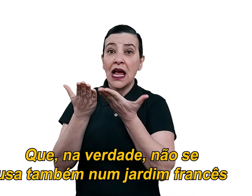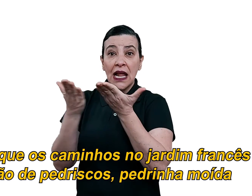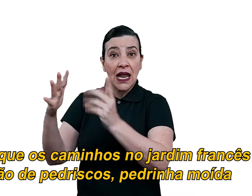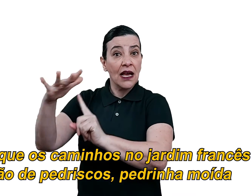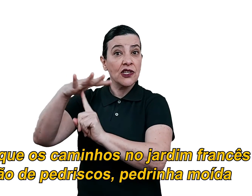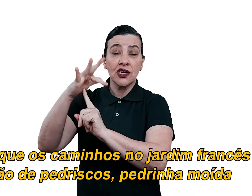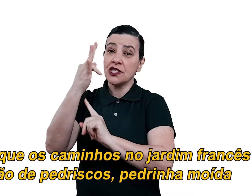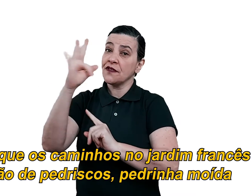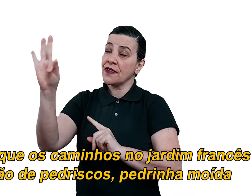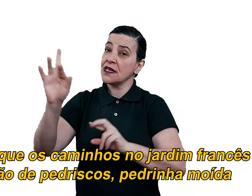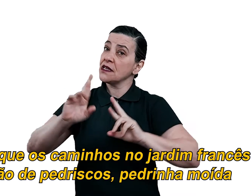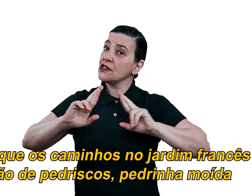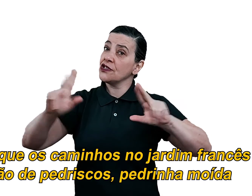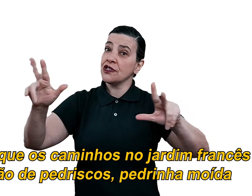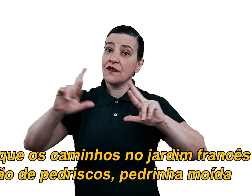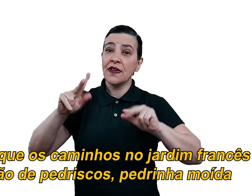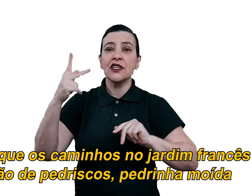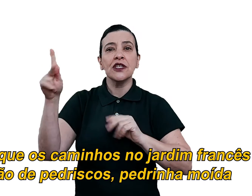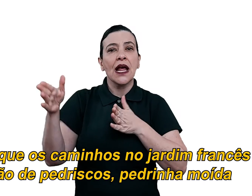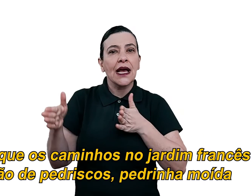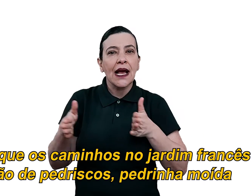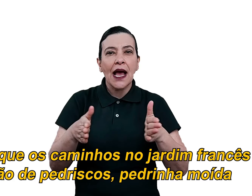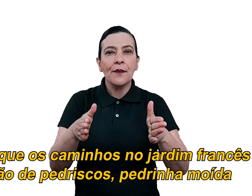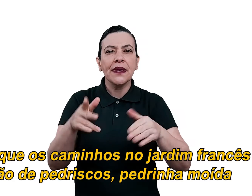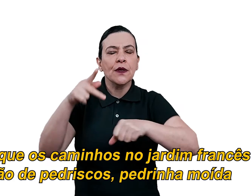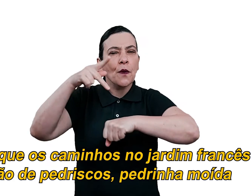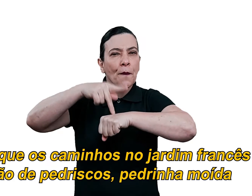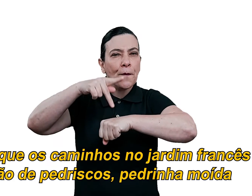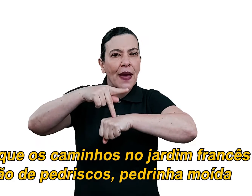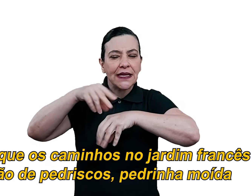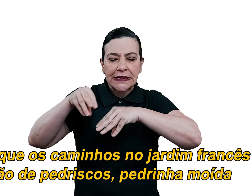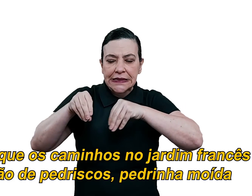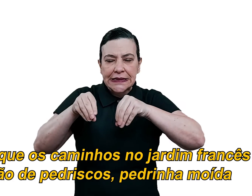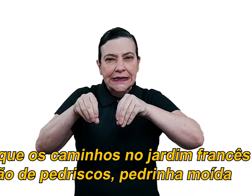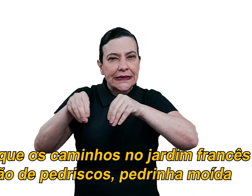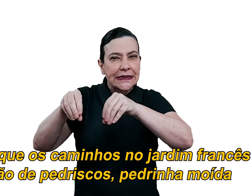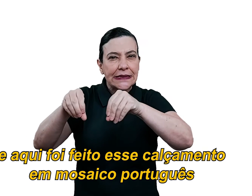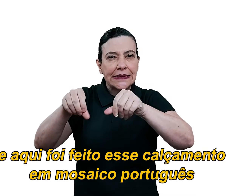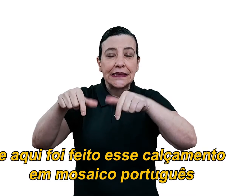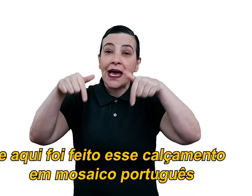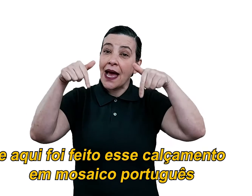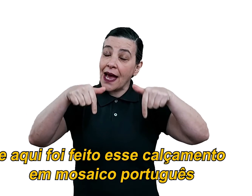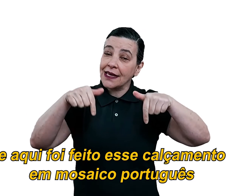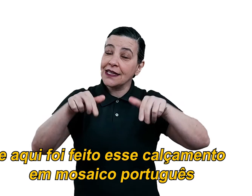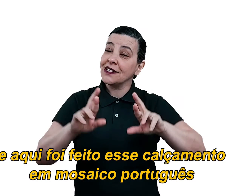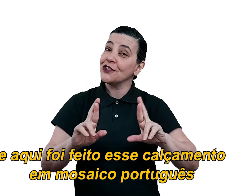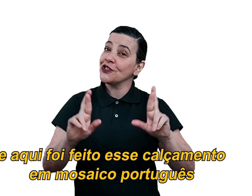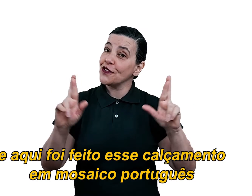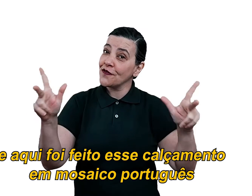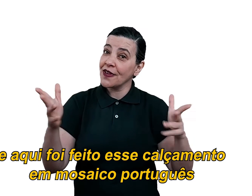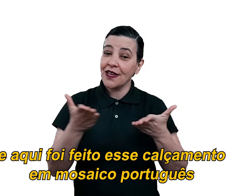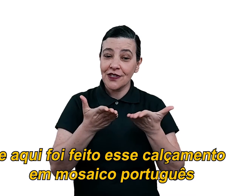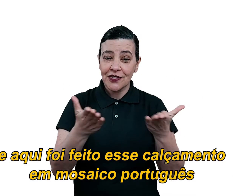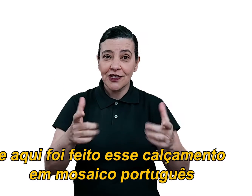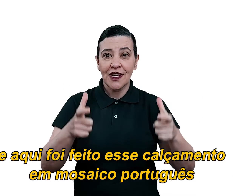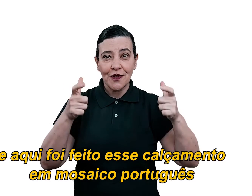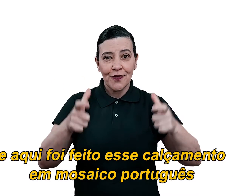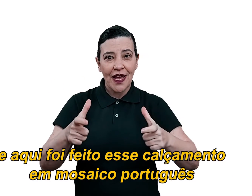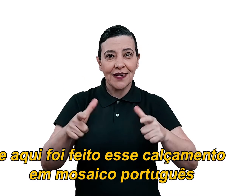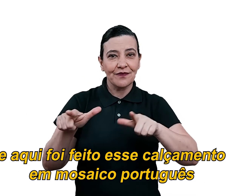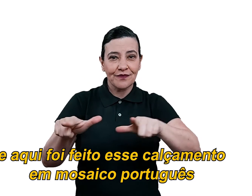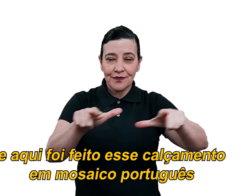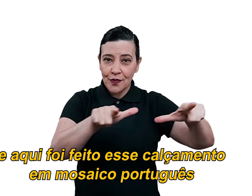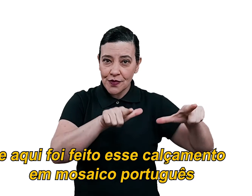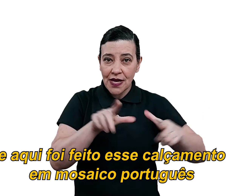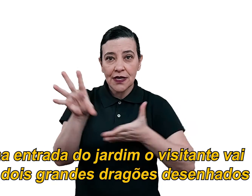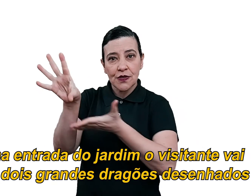francês, porque os caminhos nos jardins franceses são de pedrisco, de pedrinha moída. E aqui foi feito esse calçamento em